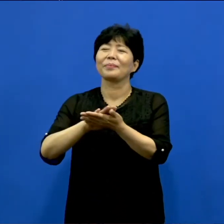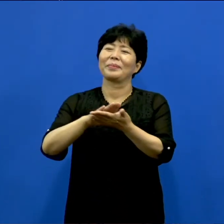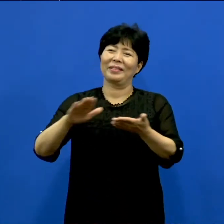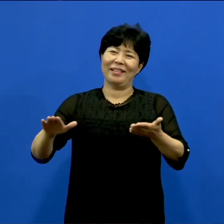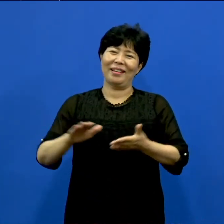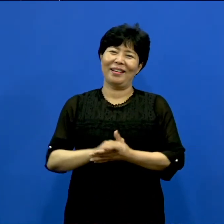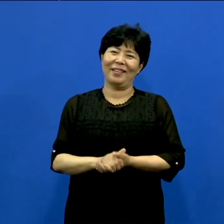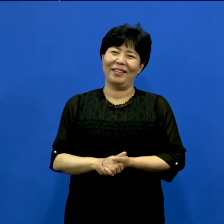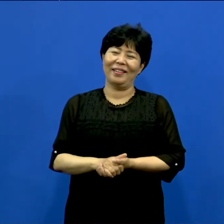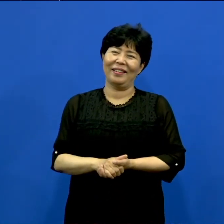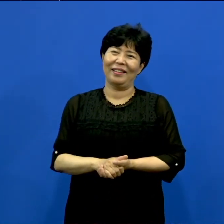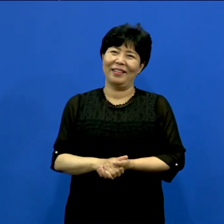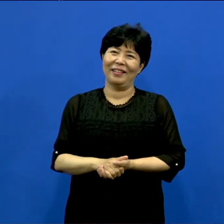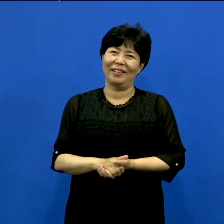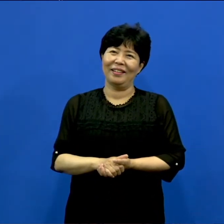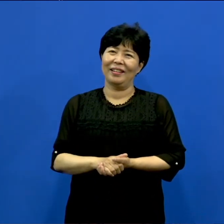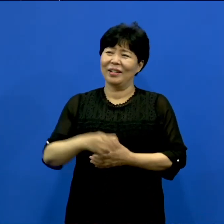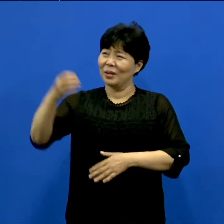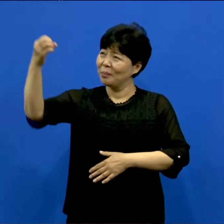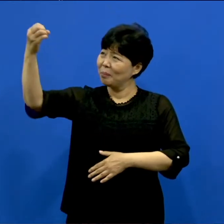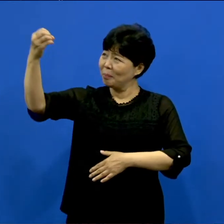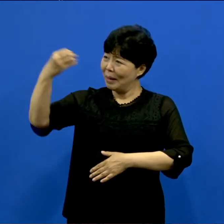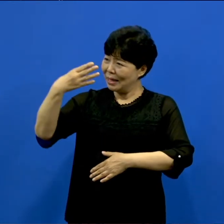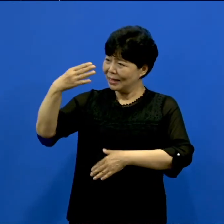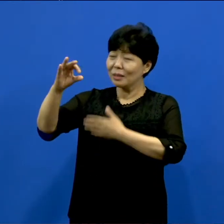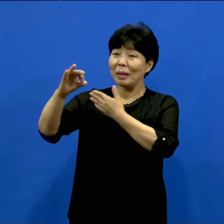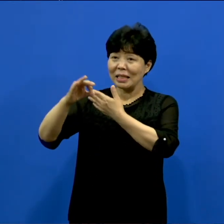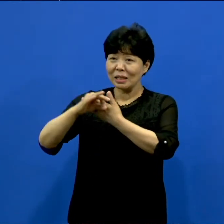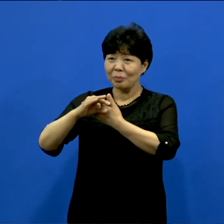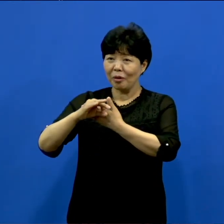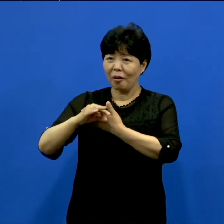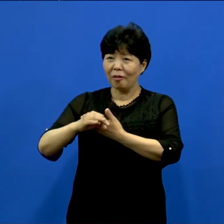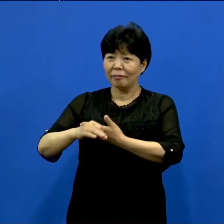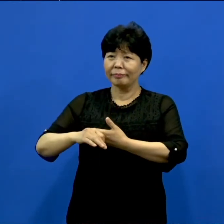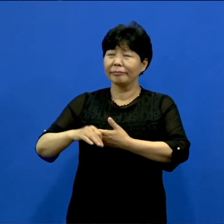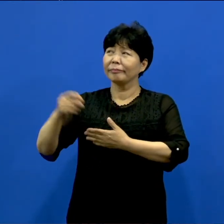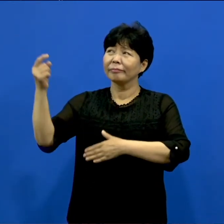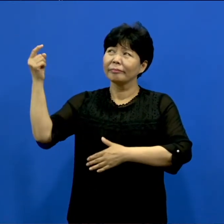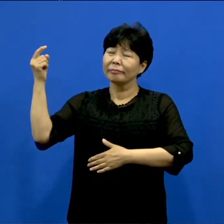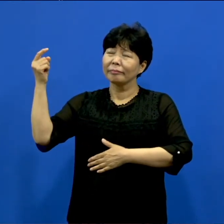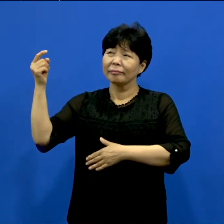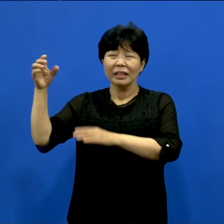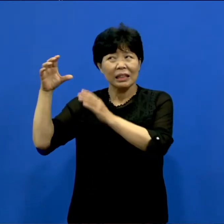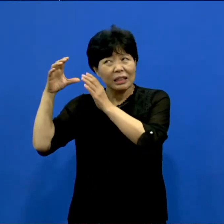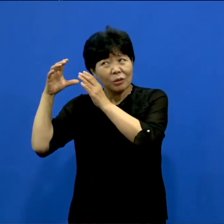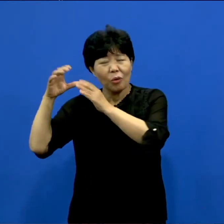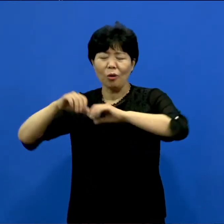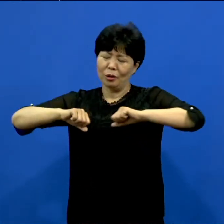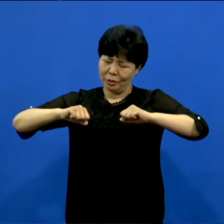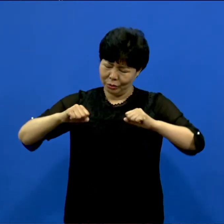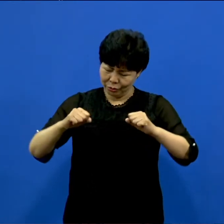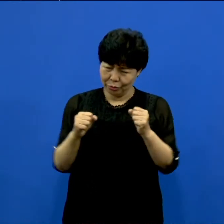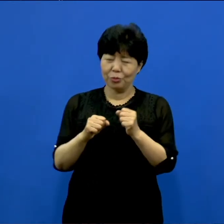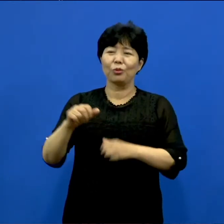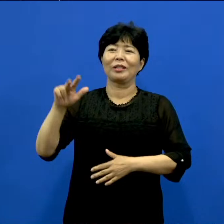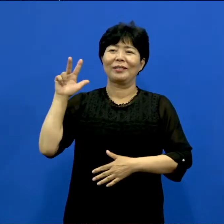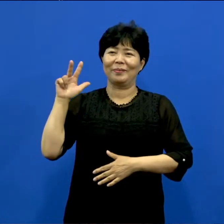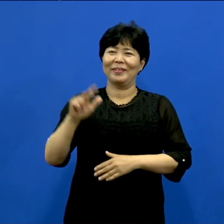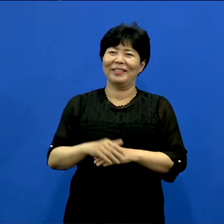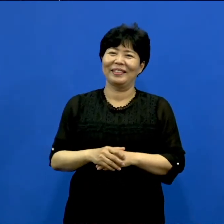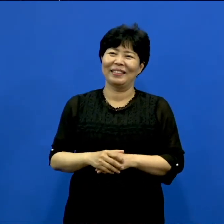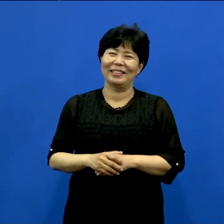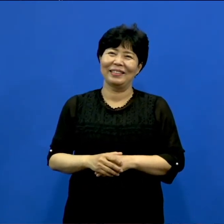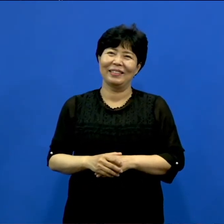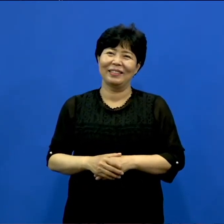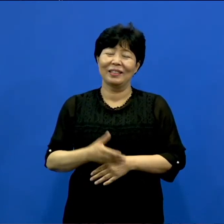없어요. 단순해요. 말씀만 하십시오. 여러분 이게 신앙의 핵심입니다. 여러분 틀림없어요. 여러분